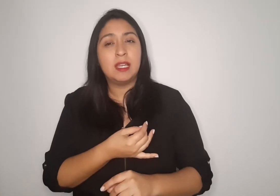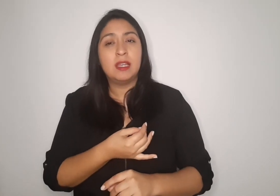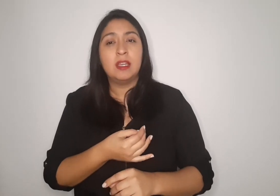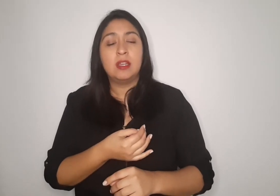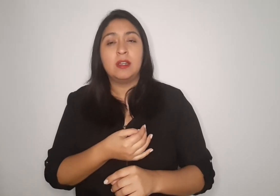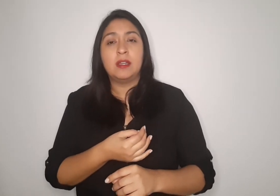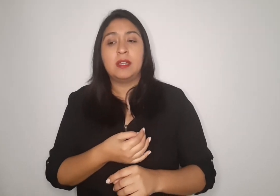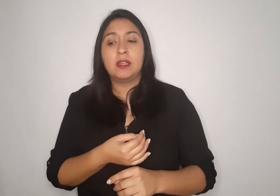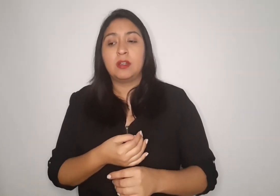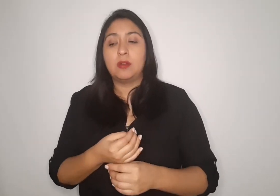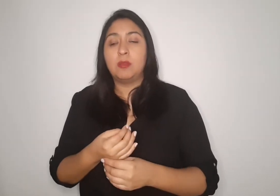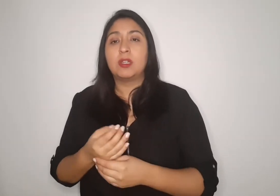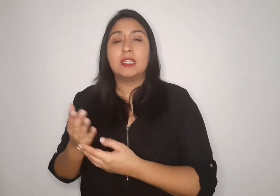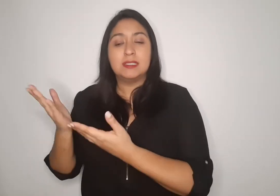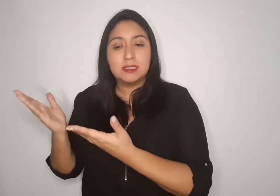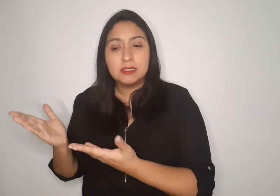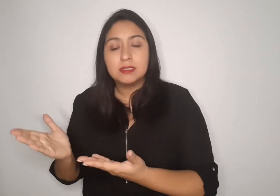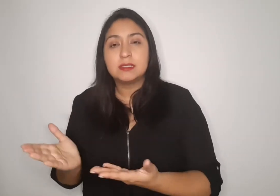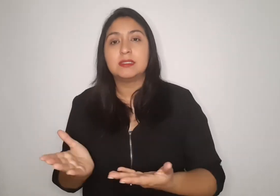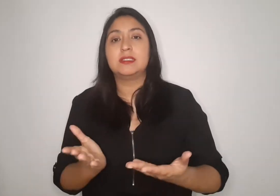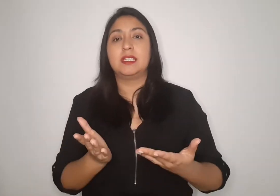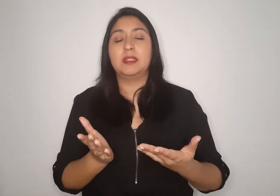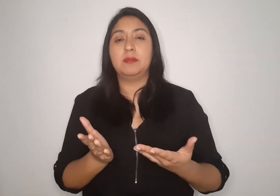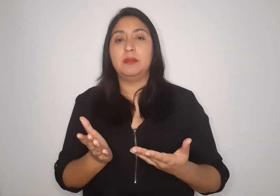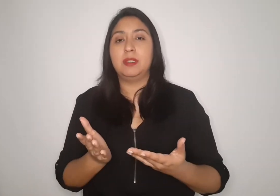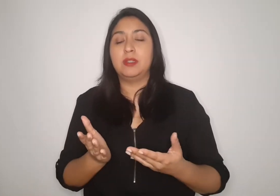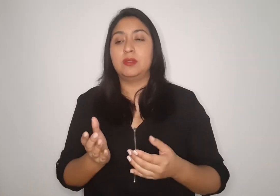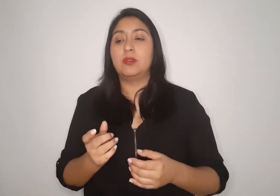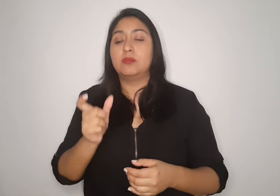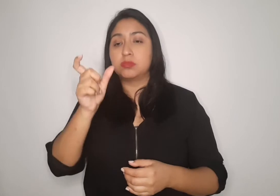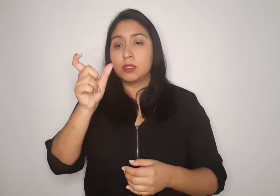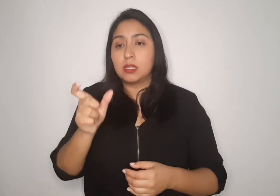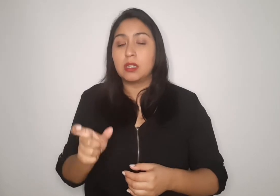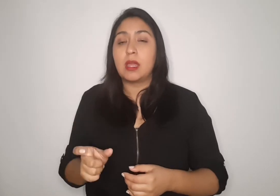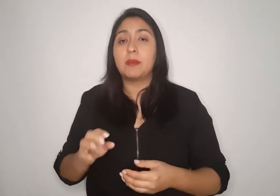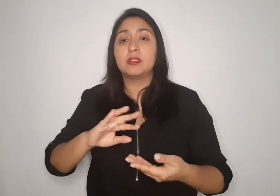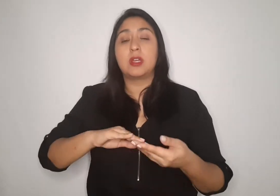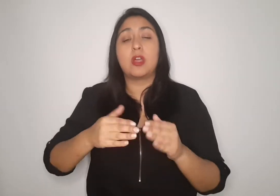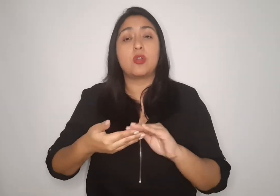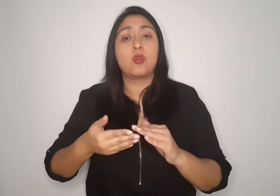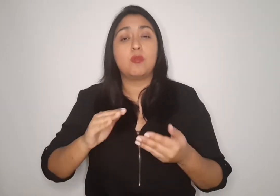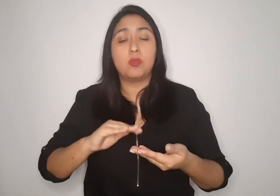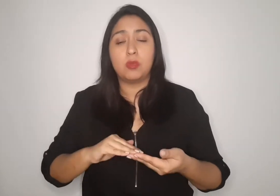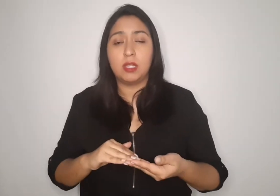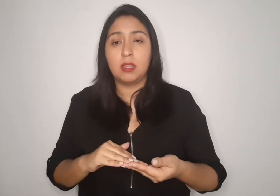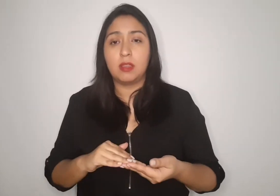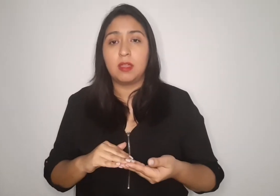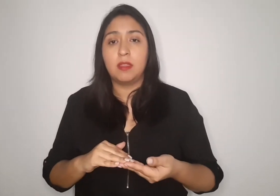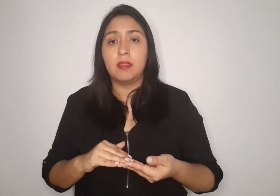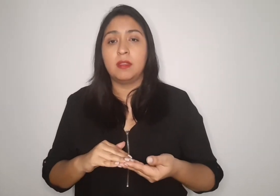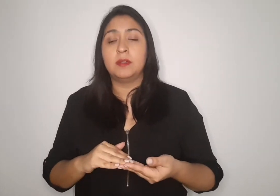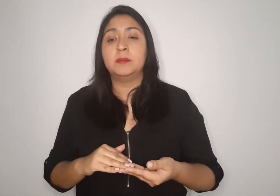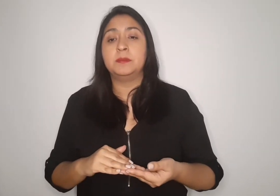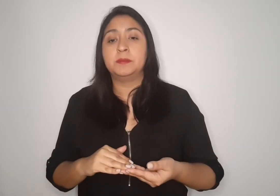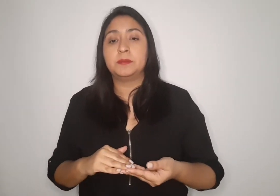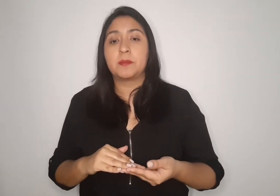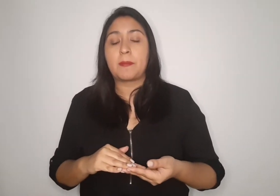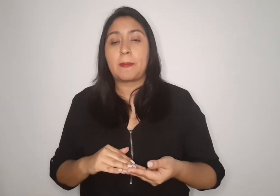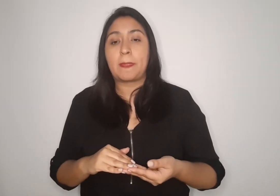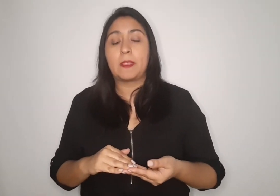se invitó a un descendiente de una comunidad, de un pueblo que tiene el postrauma en el cuerpo. Entonces, te lo digo todo